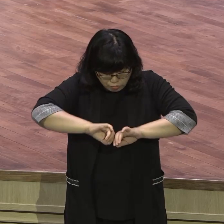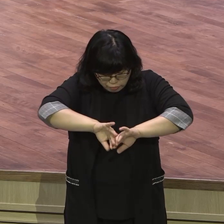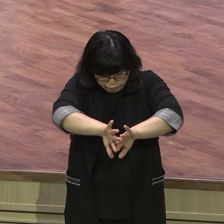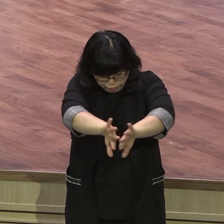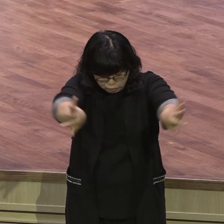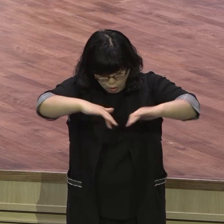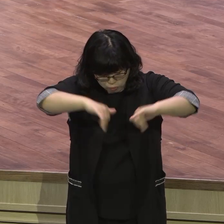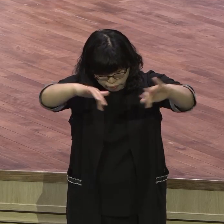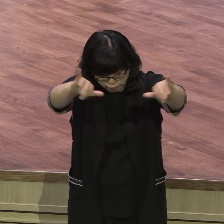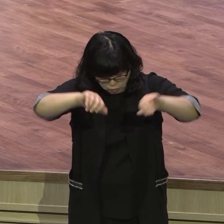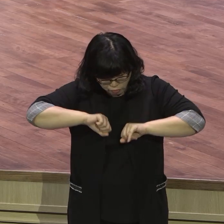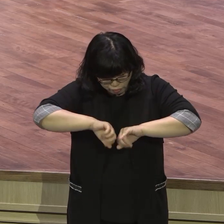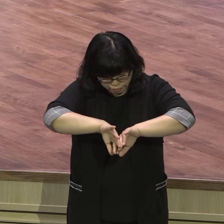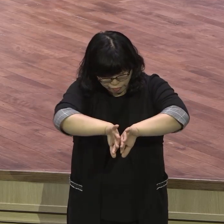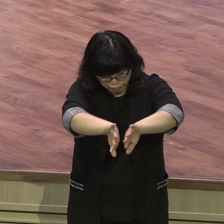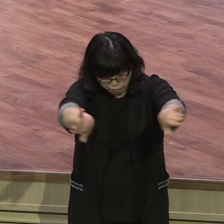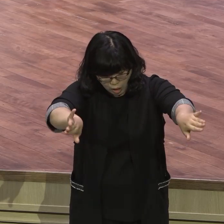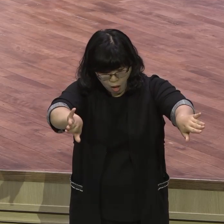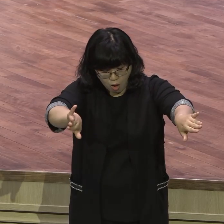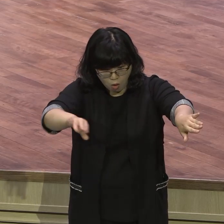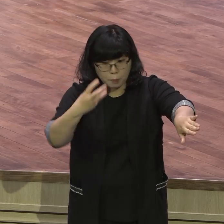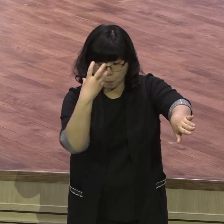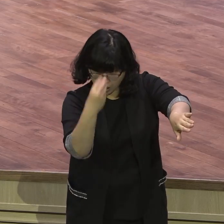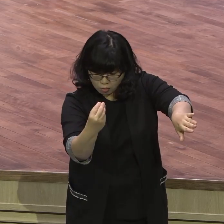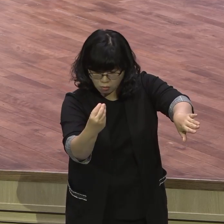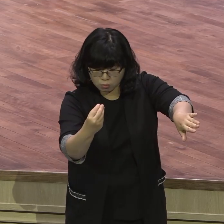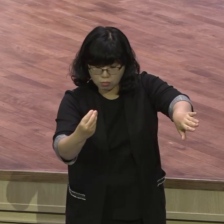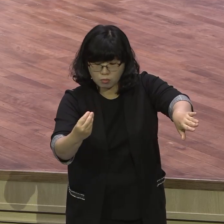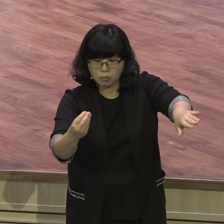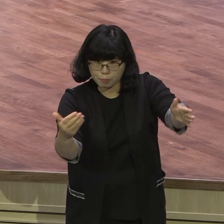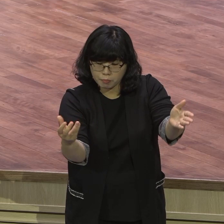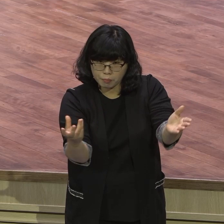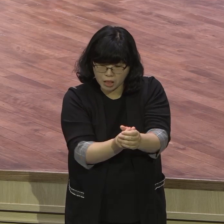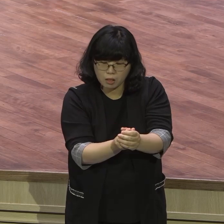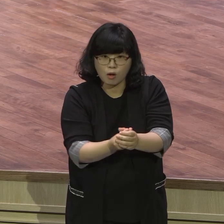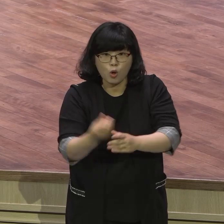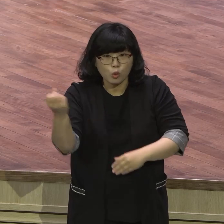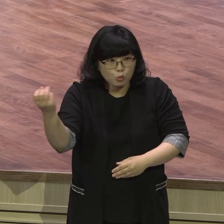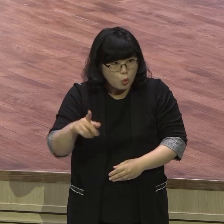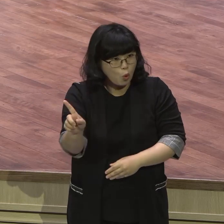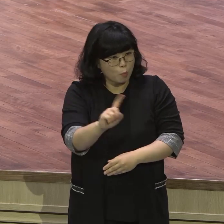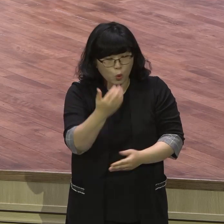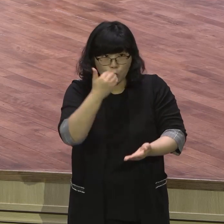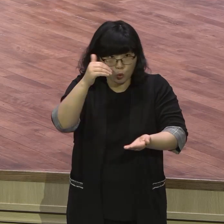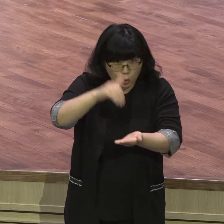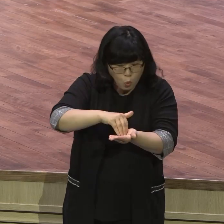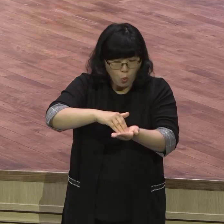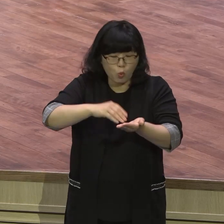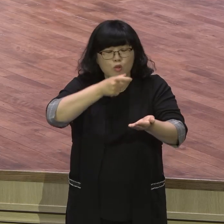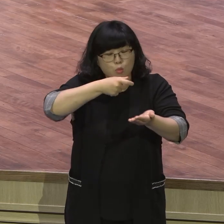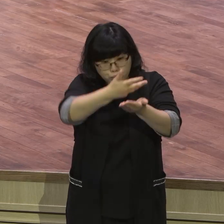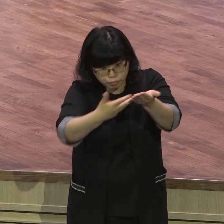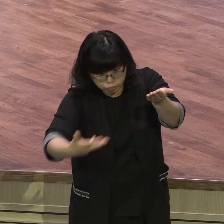이 검송화지 만드는 데 앞장설 수 있겠어요? 그런데 어떻게 이 아론이